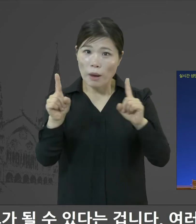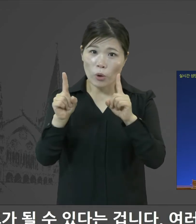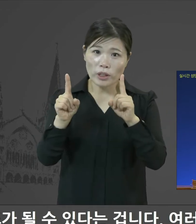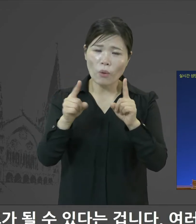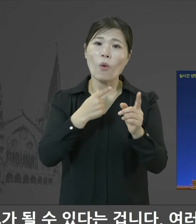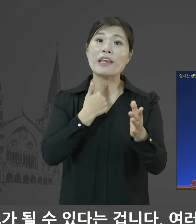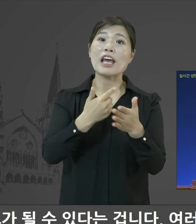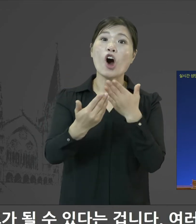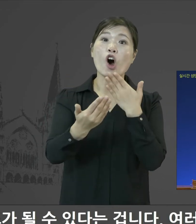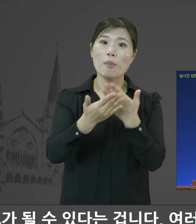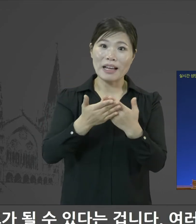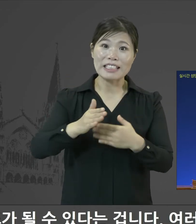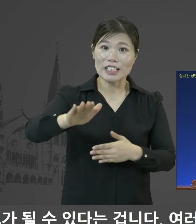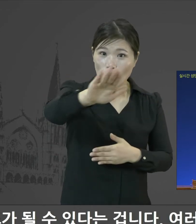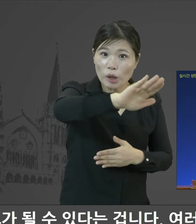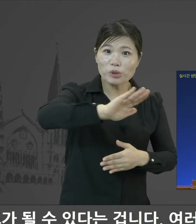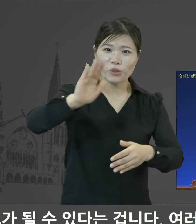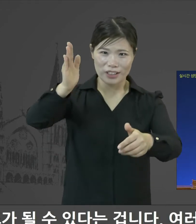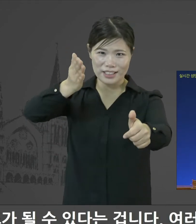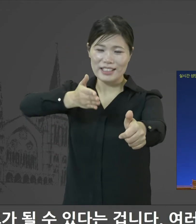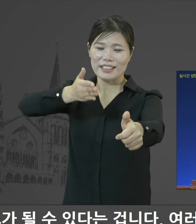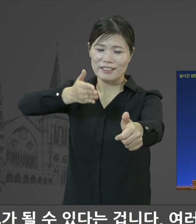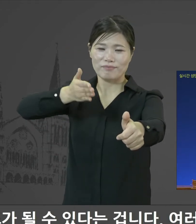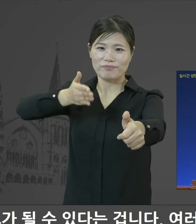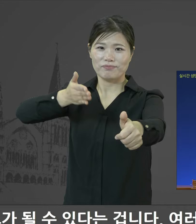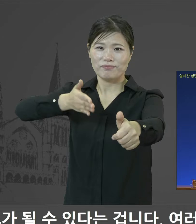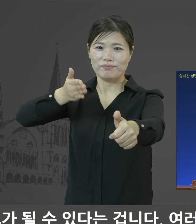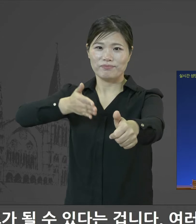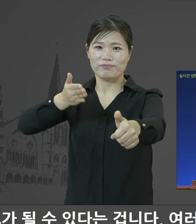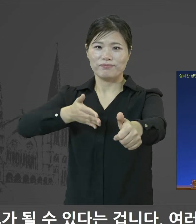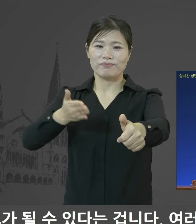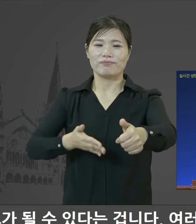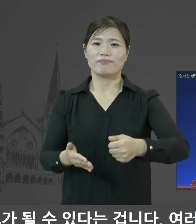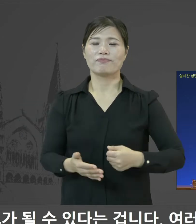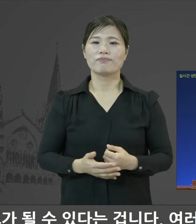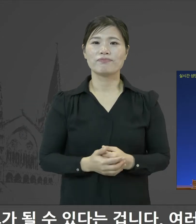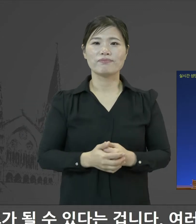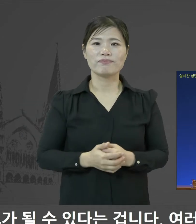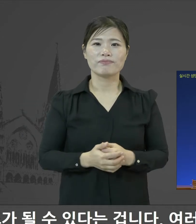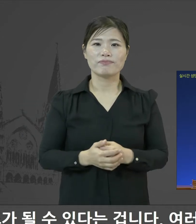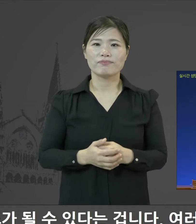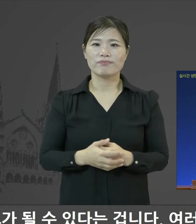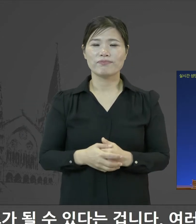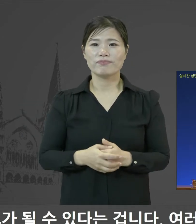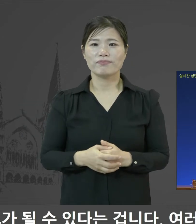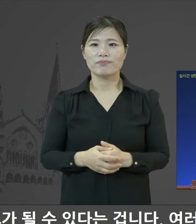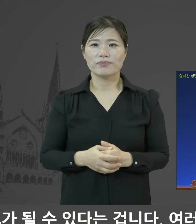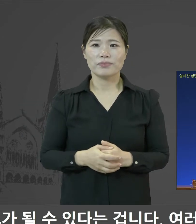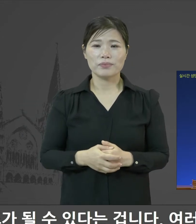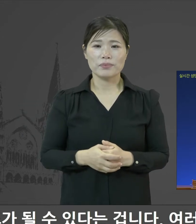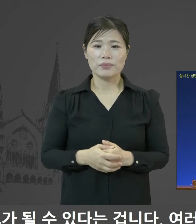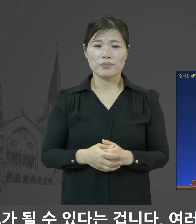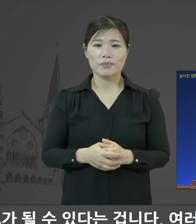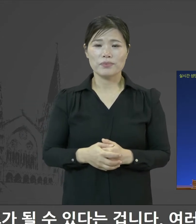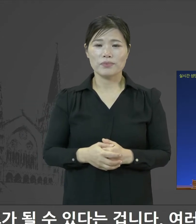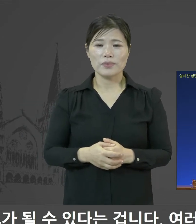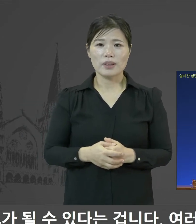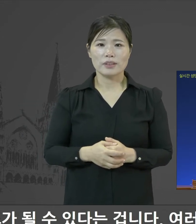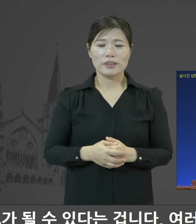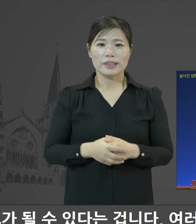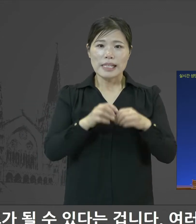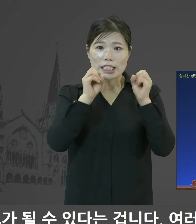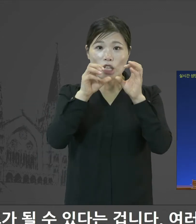수 있는 우리 모두 되기를 주 안에서 소망합니다. 그때 이제 그렇게 전하고